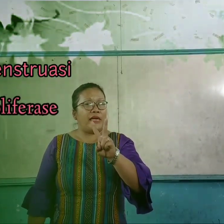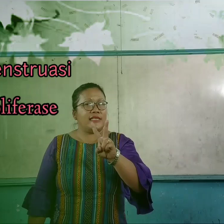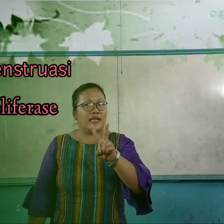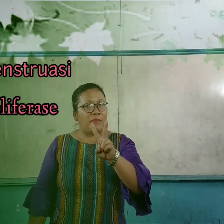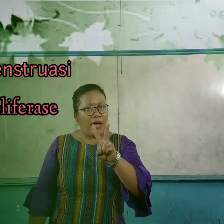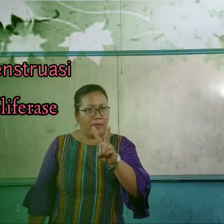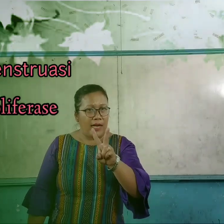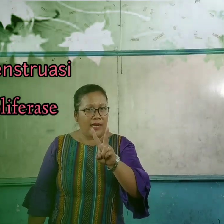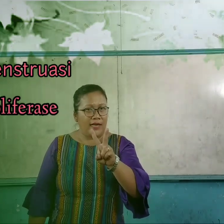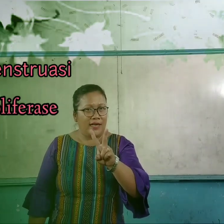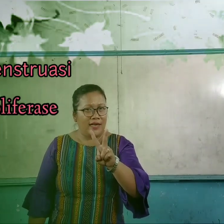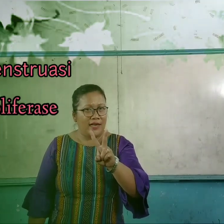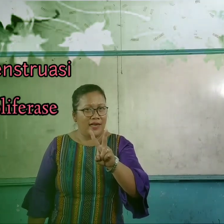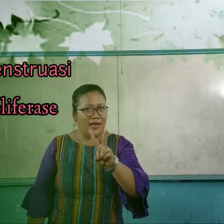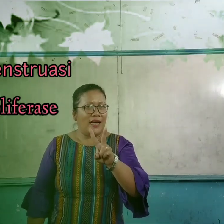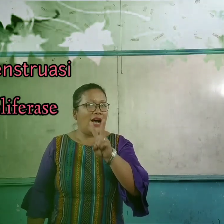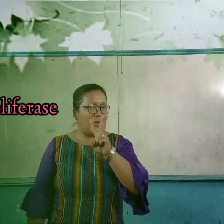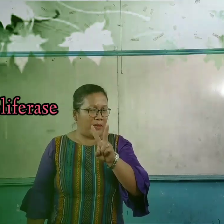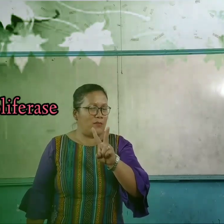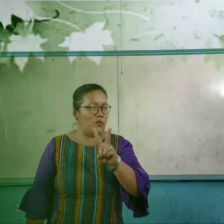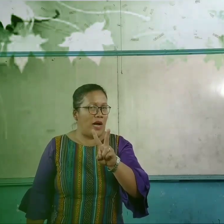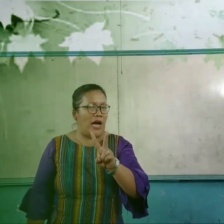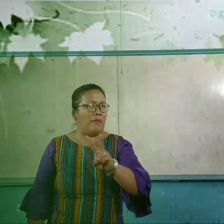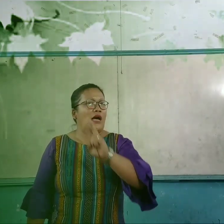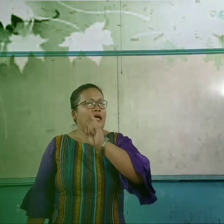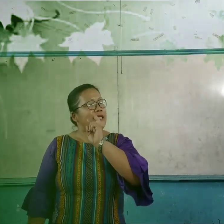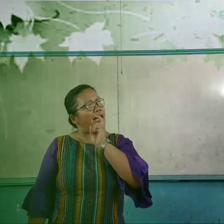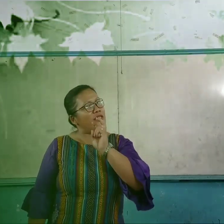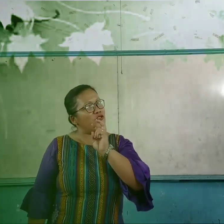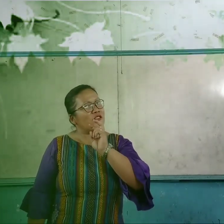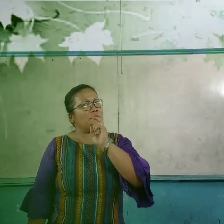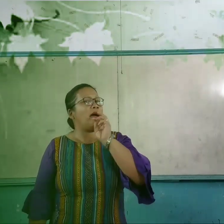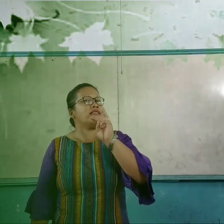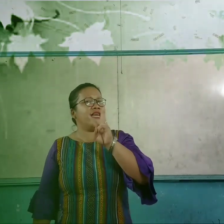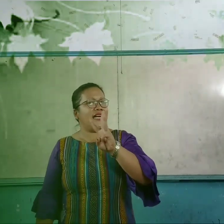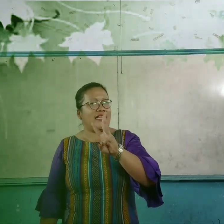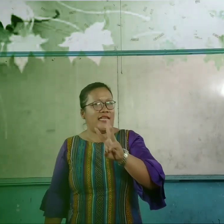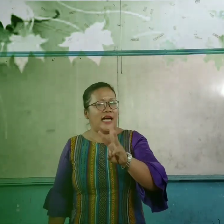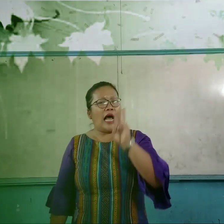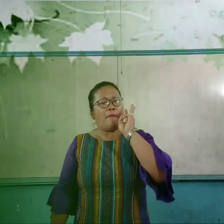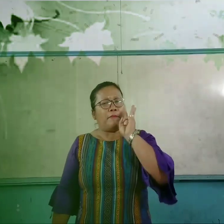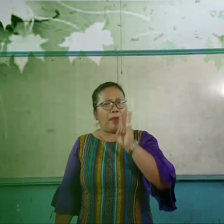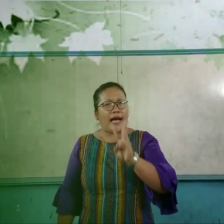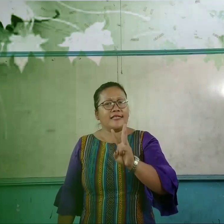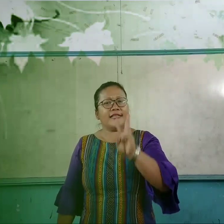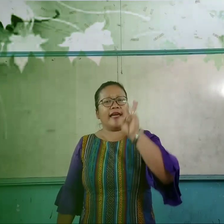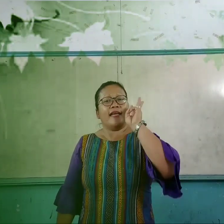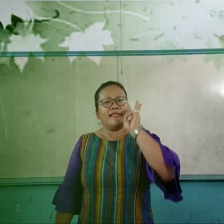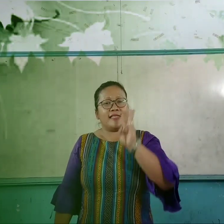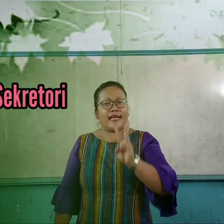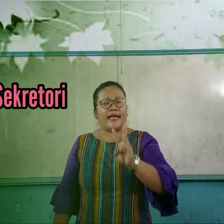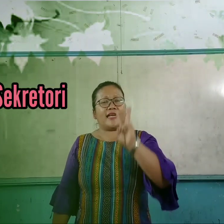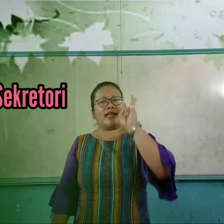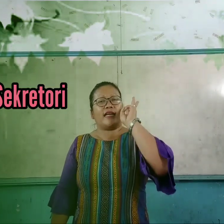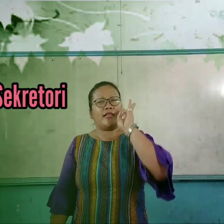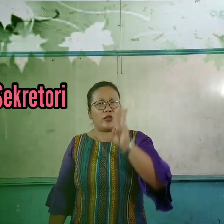sini pahamkah? Harapan ibu paham. Kita lanjut fase yang ketiga, fase